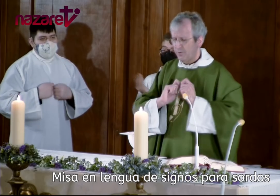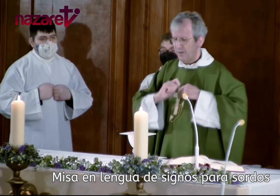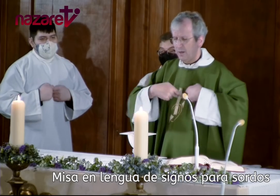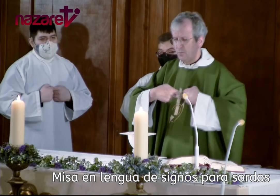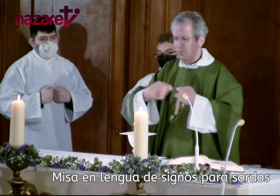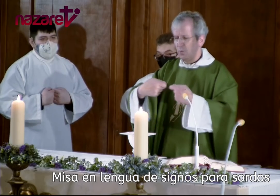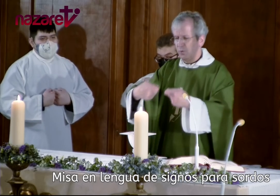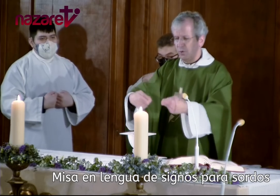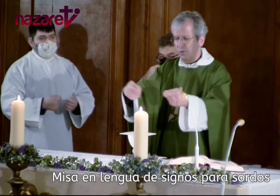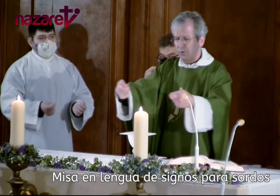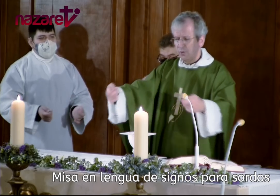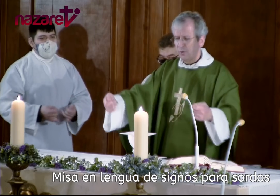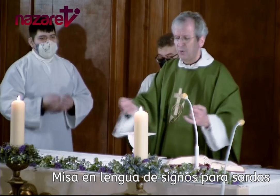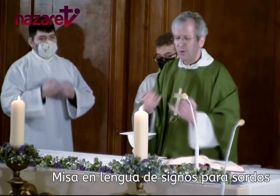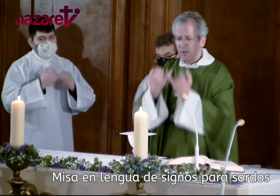del mundo,